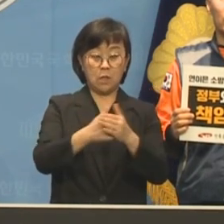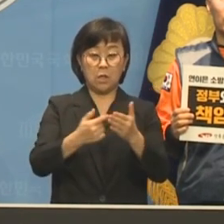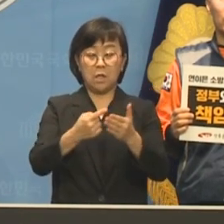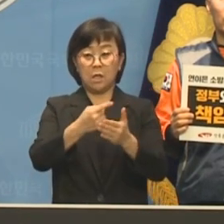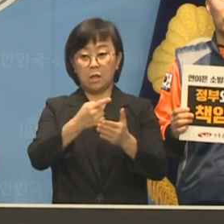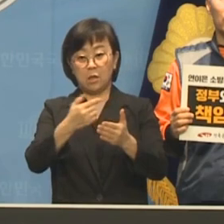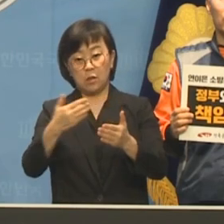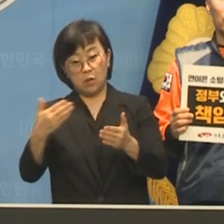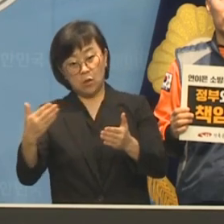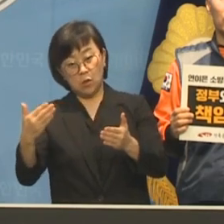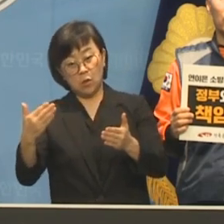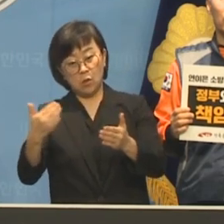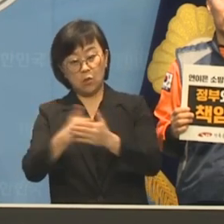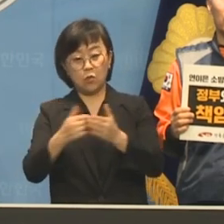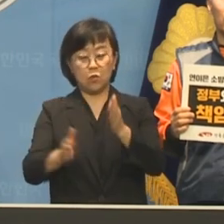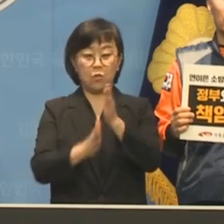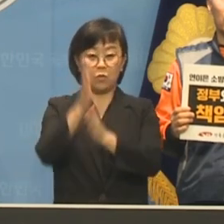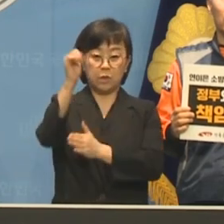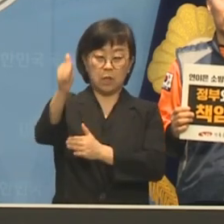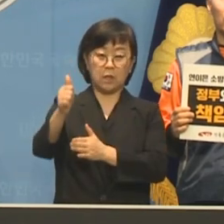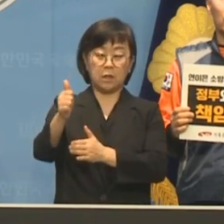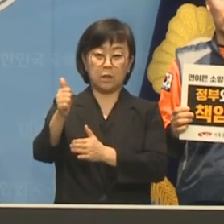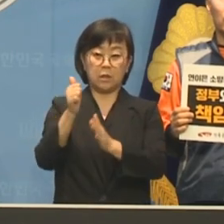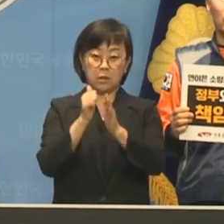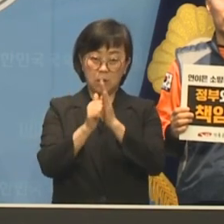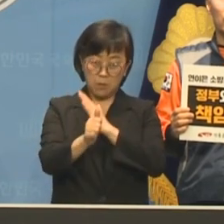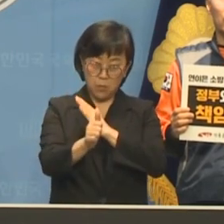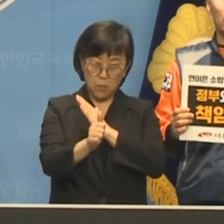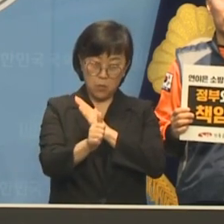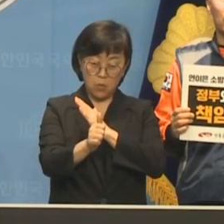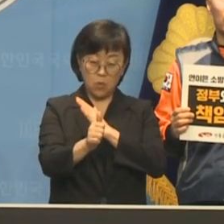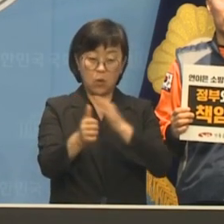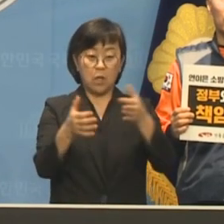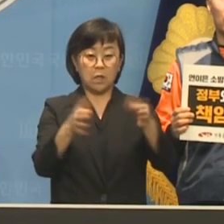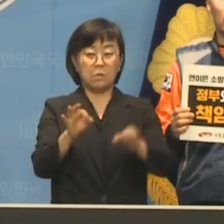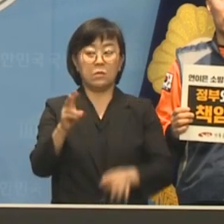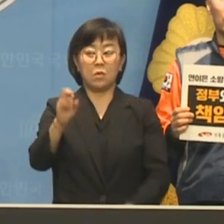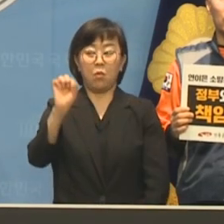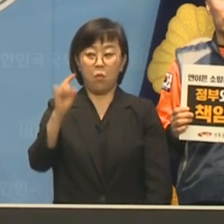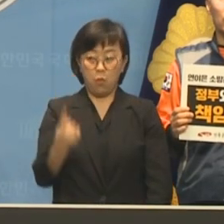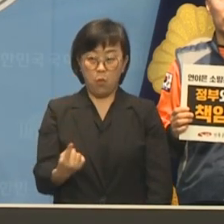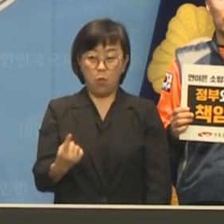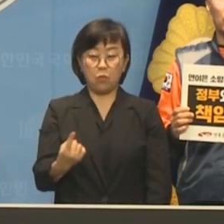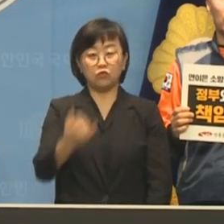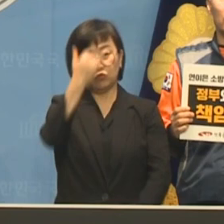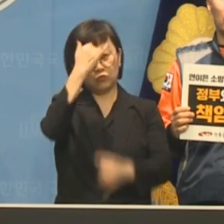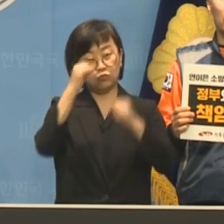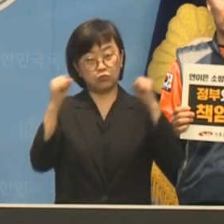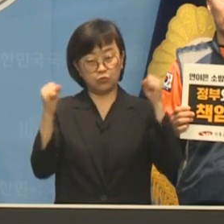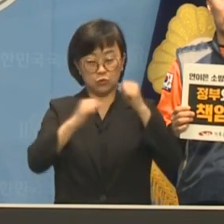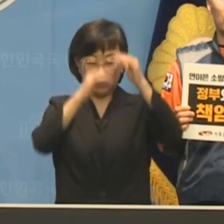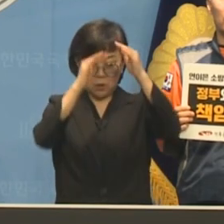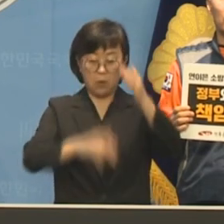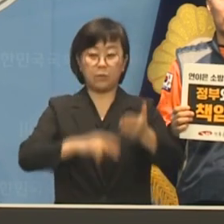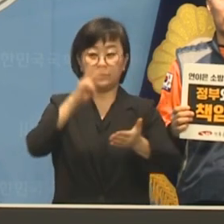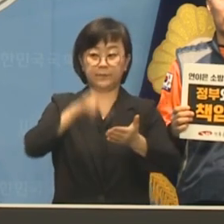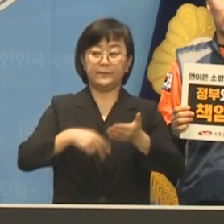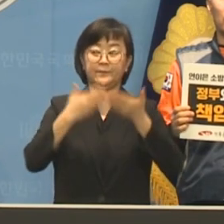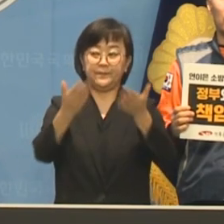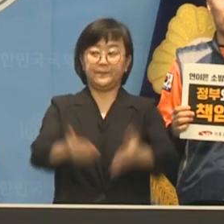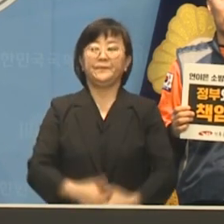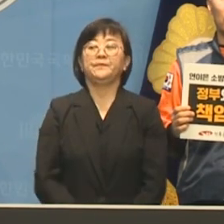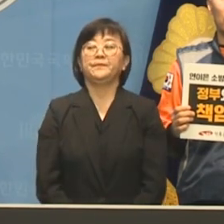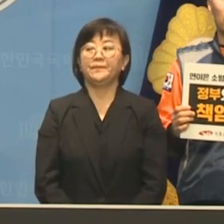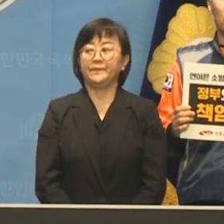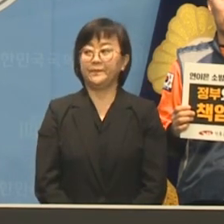발언을 해주시고요. 그 다음으로는 김영호 전국 공무원 노동조합 충북 소방지부장께서 기자회견문을 낭독해